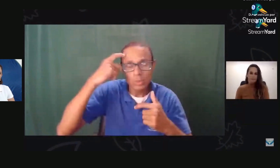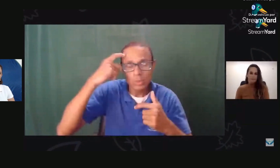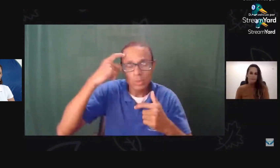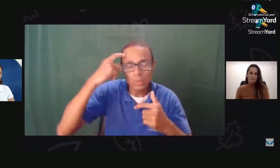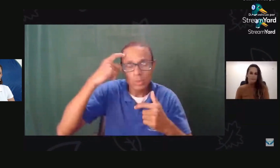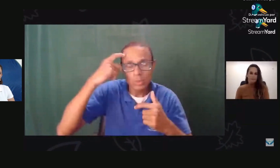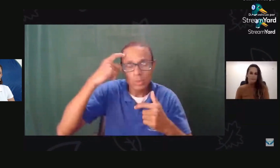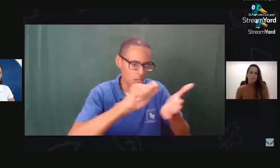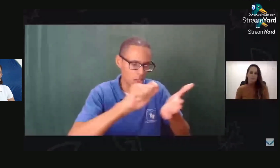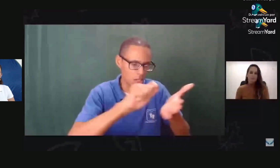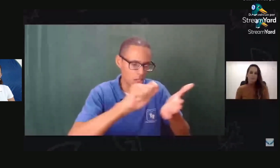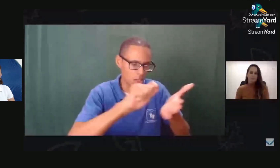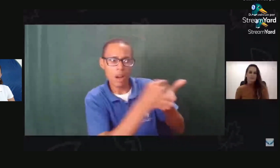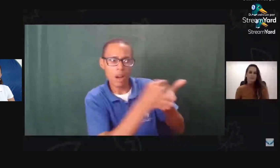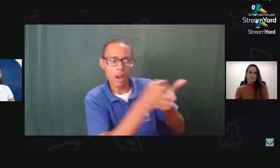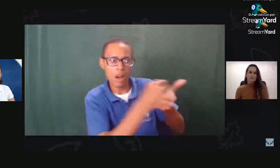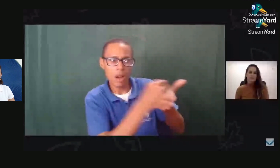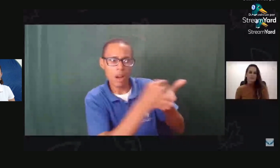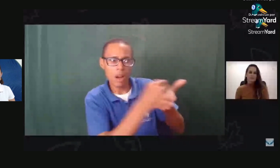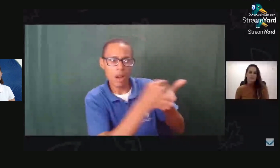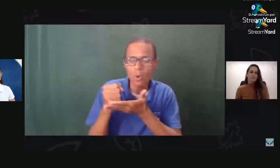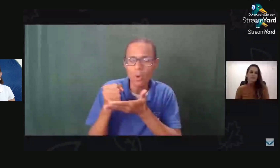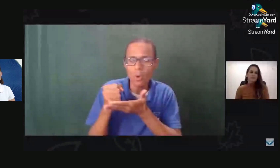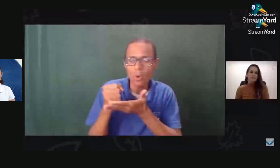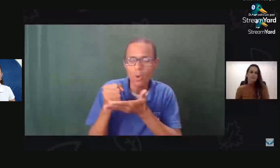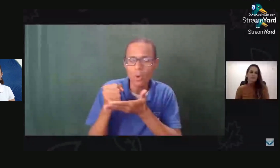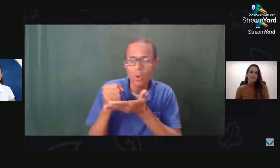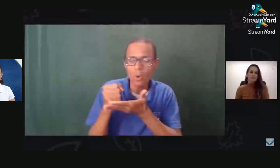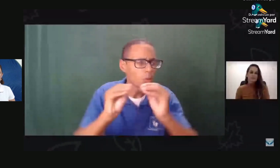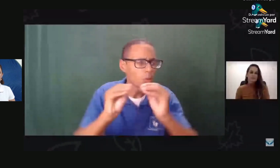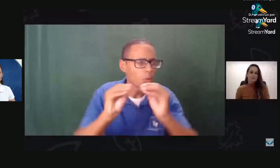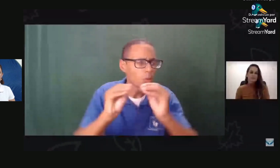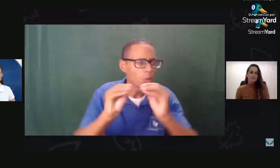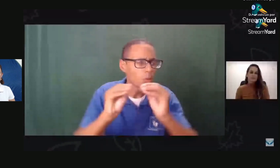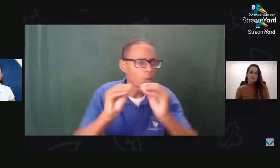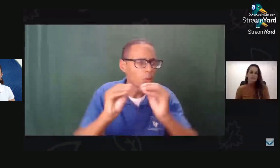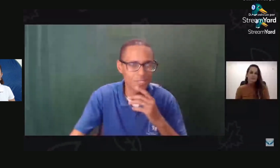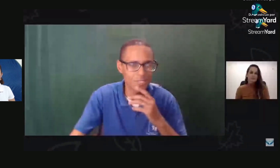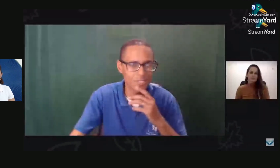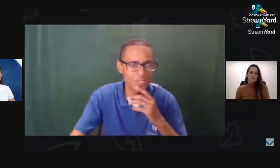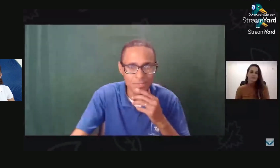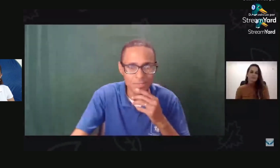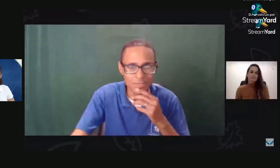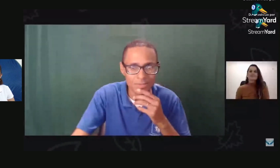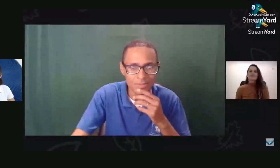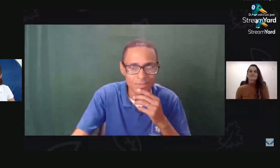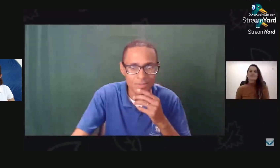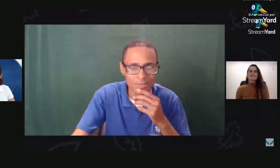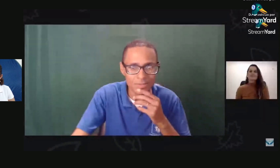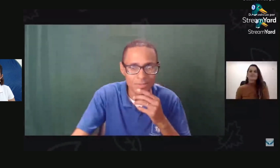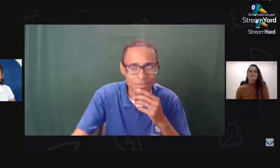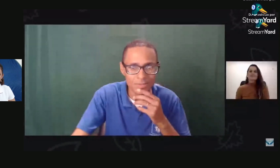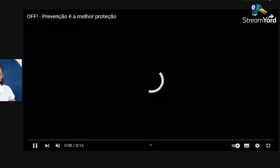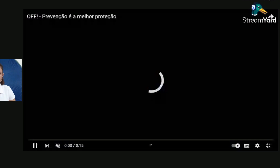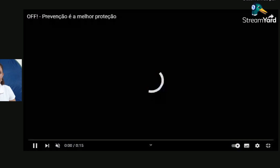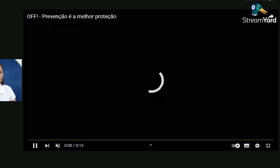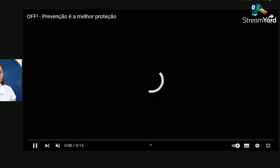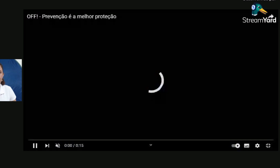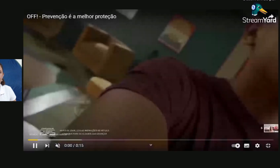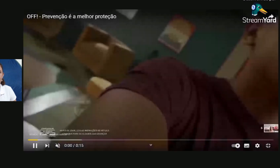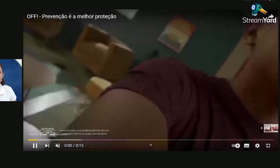seu desenvolvimento nesse processo aí de finalização da tese, de escrita da tese?